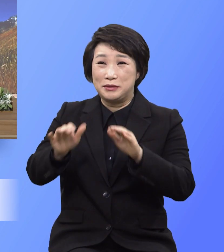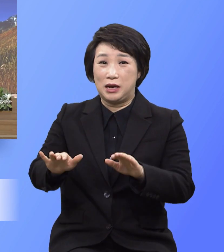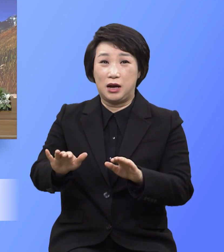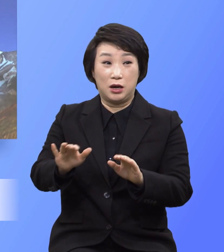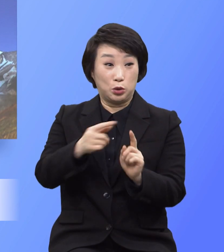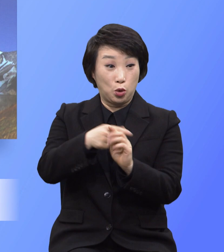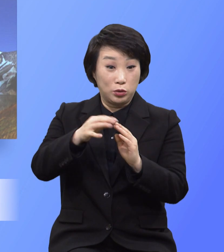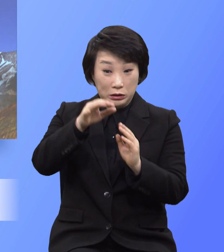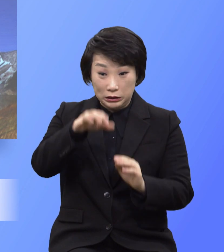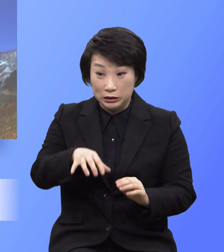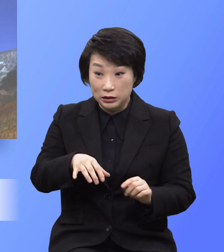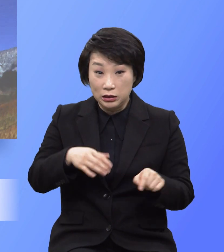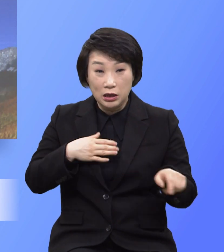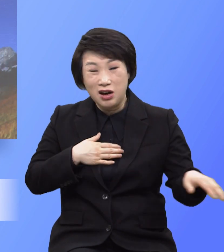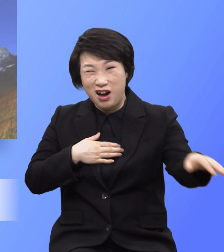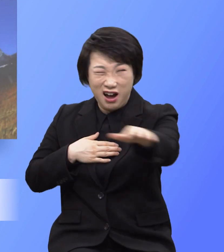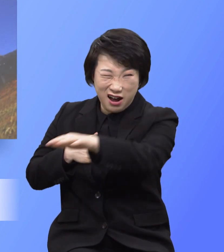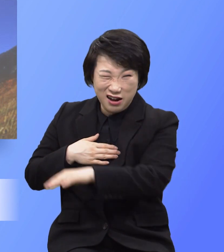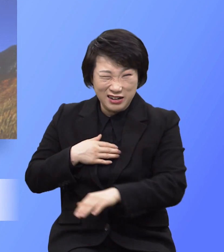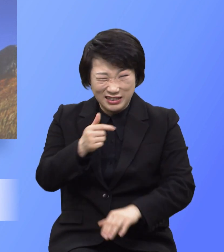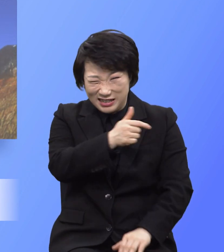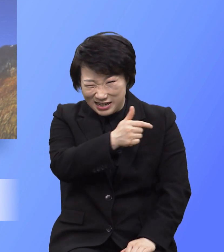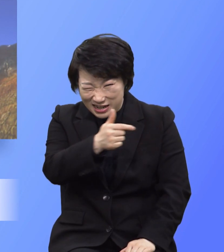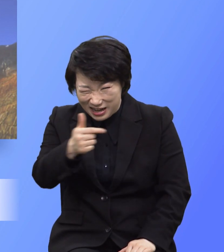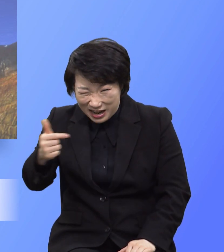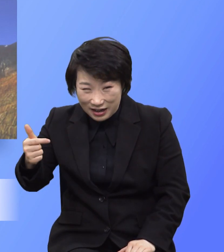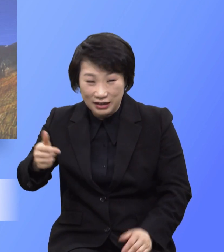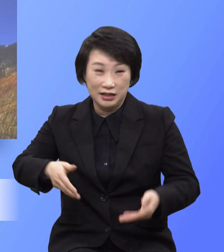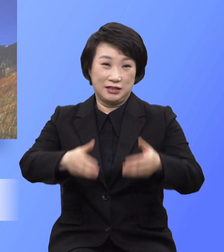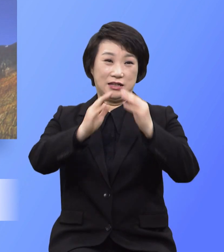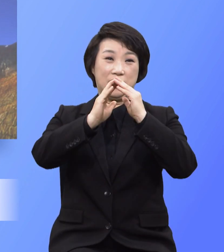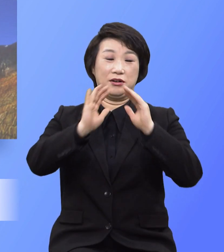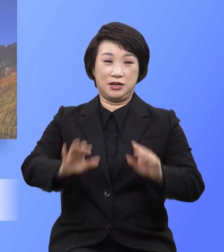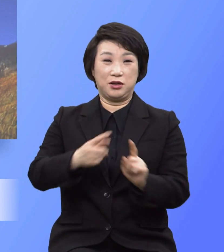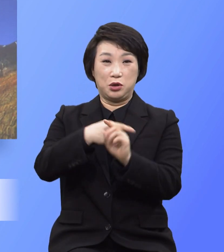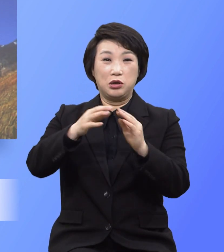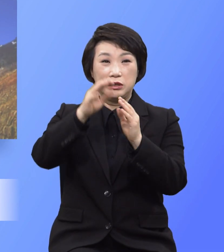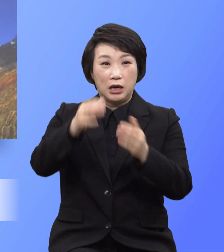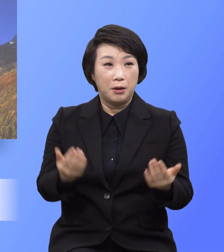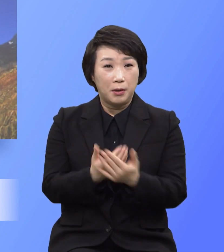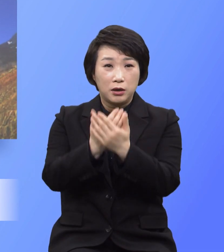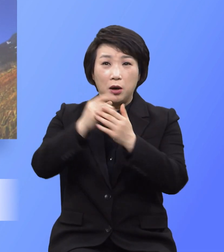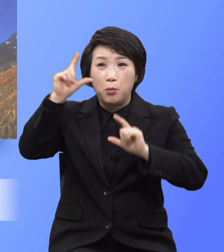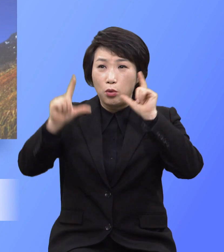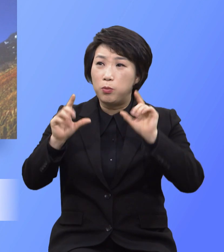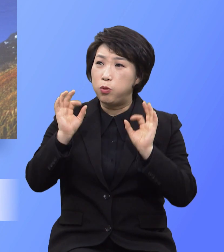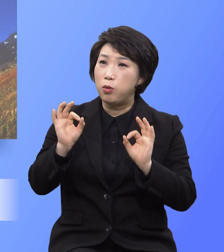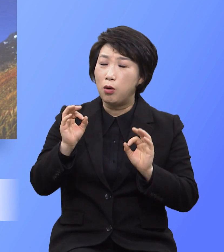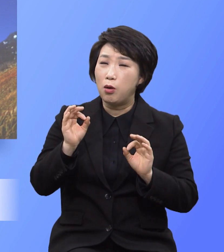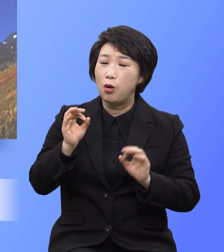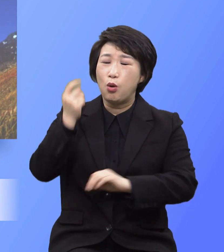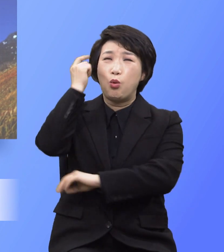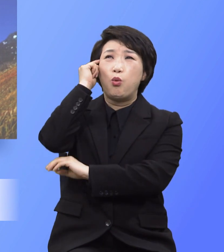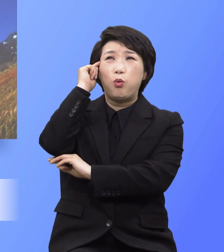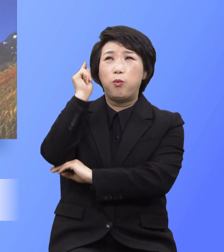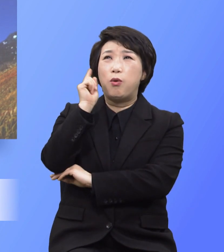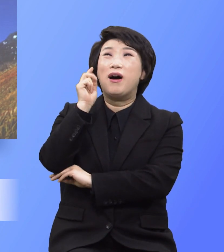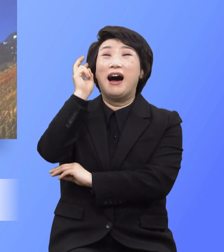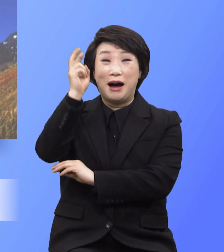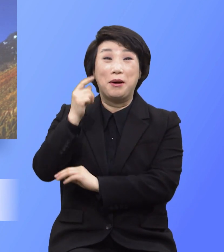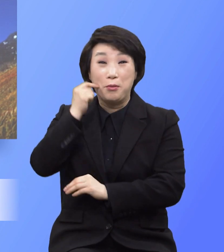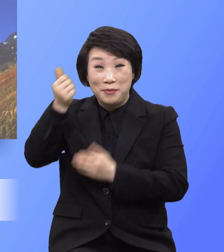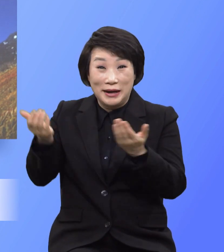이렇게 교회를 크게 짓고 교회 성장시키는 걸 보면 세상에서